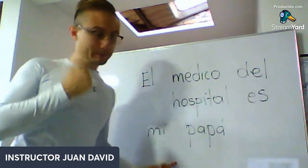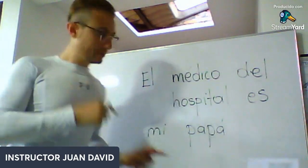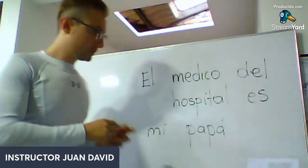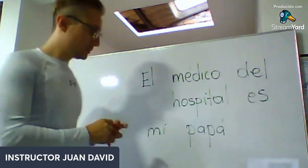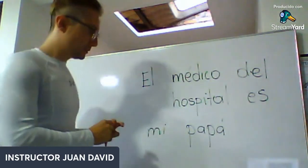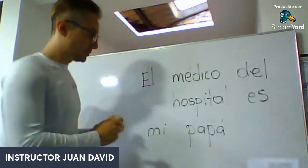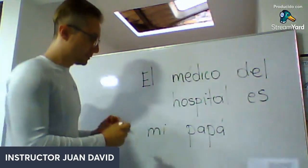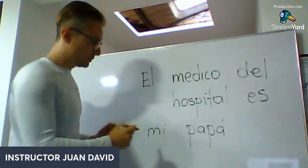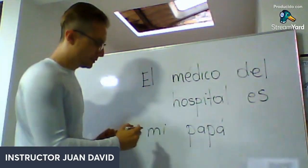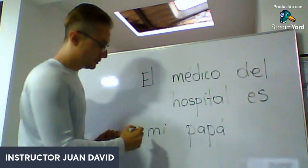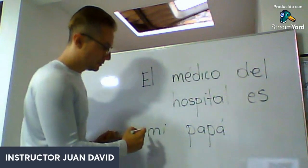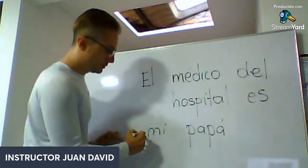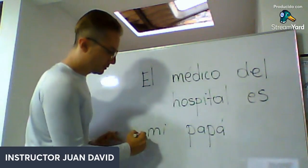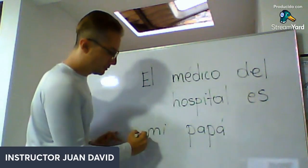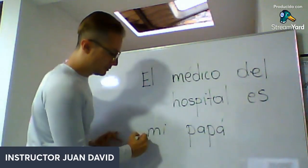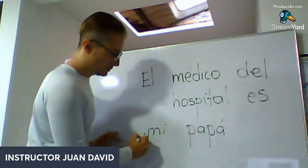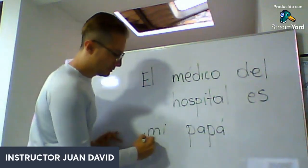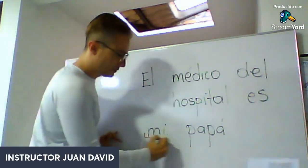esta parte de aquí mi papá